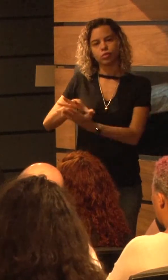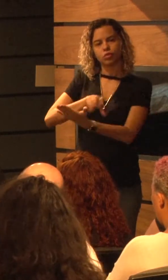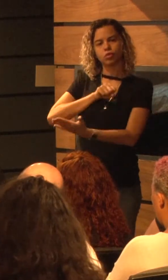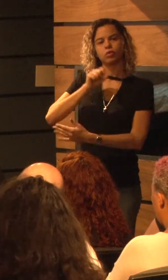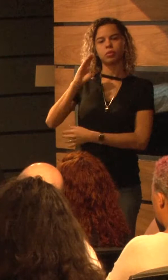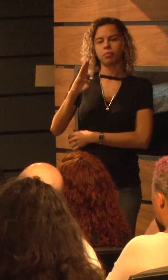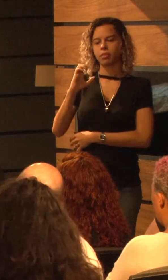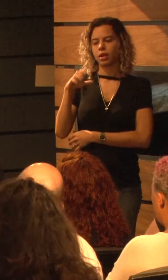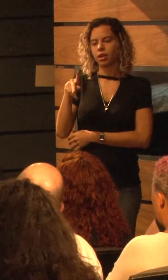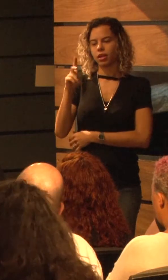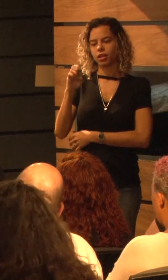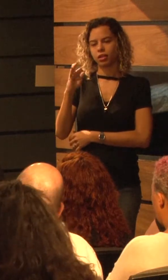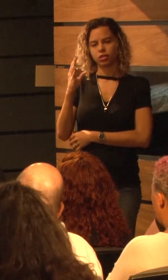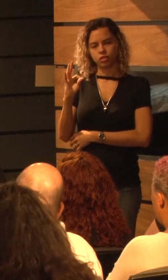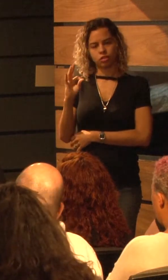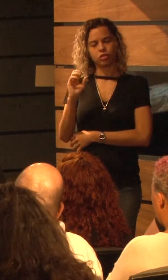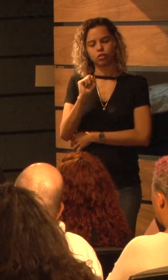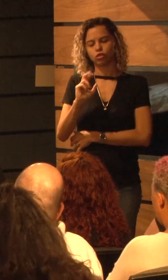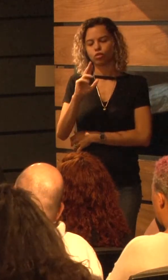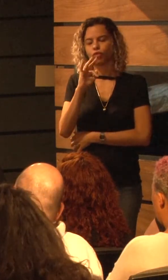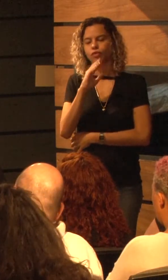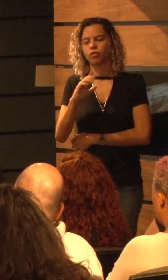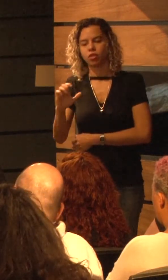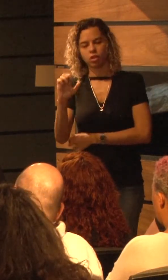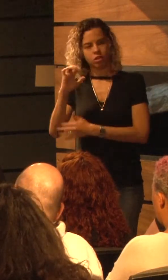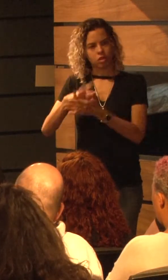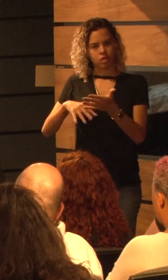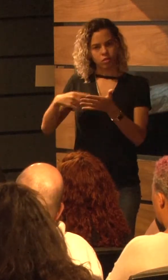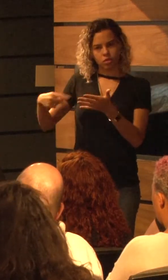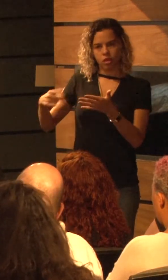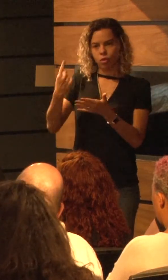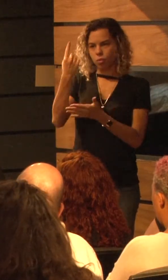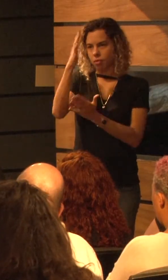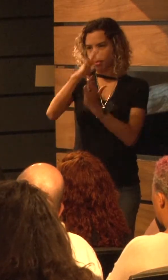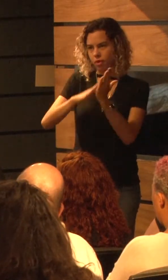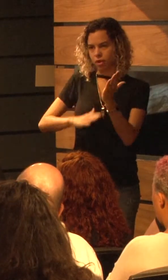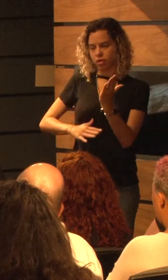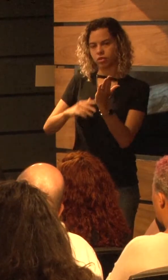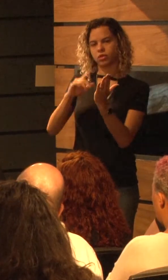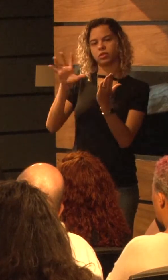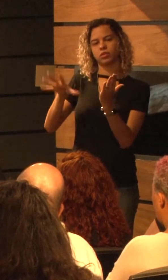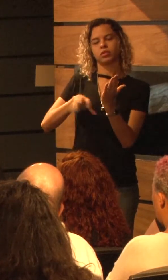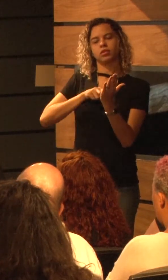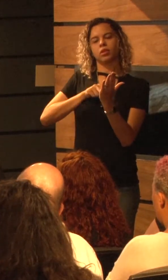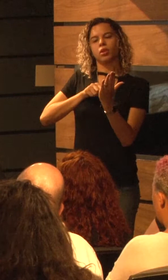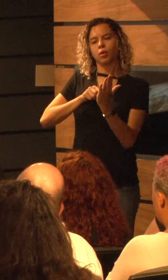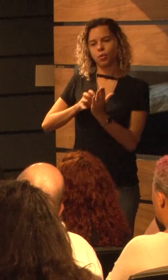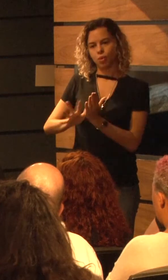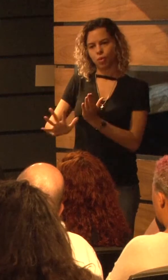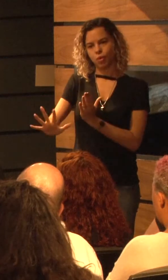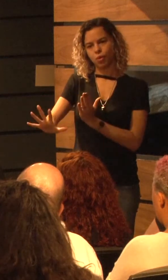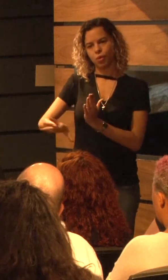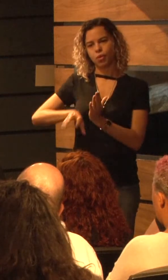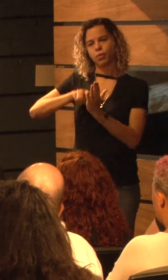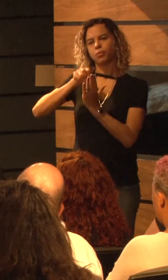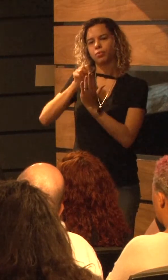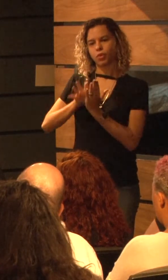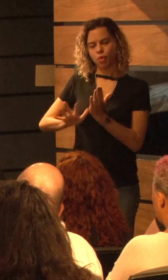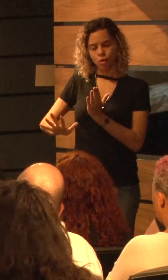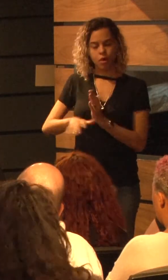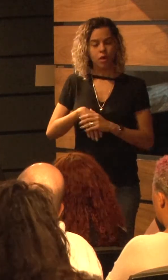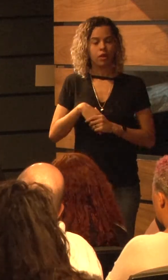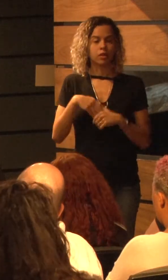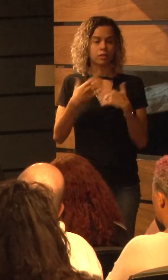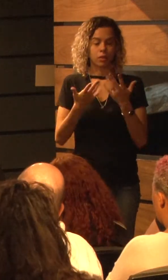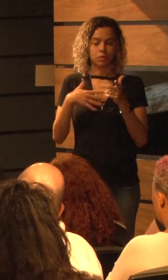Beckett, né? no sufro, no texto dele, que é uma lauda, uma inspiração e uma expiração. Então, todo